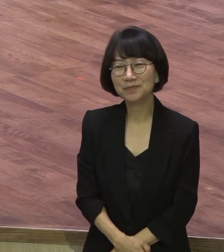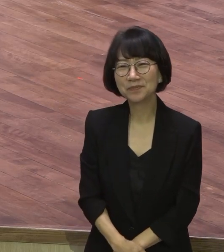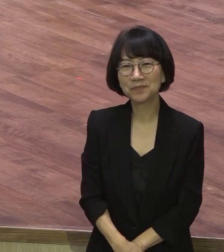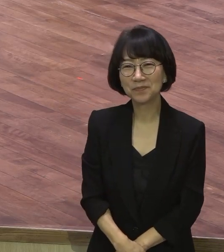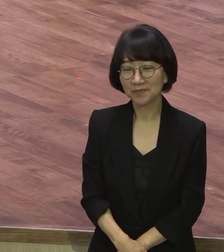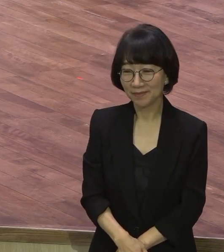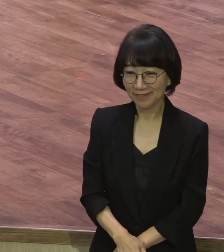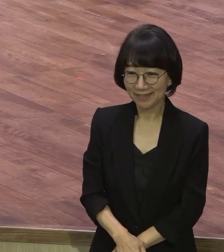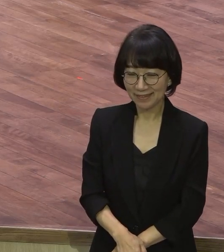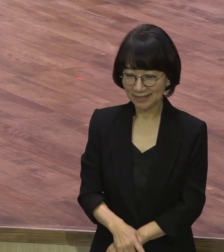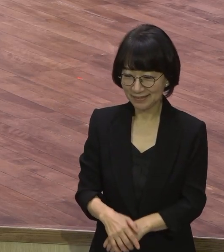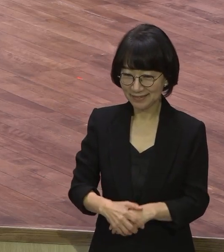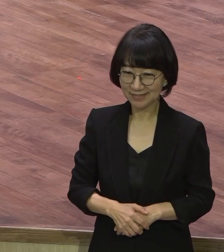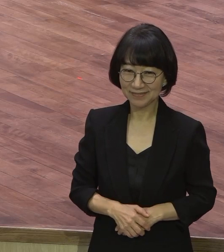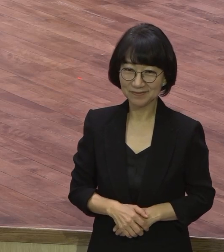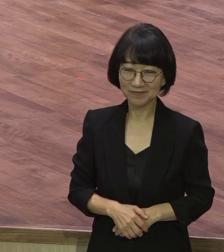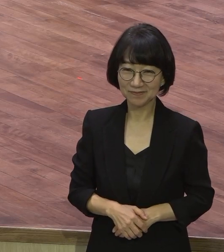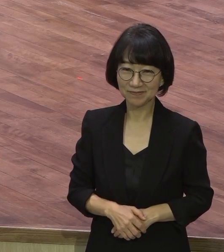헌신 하려 하는데 못하게